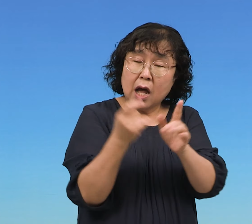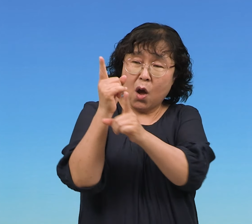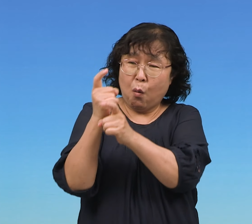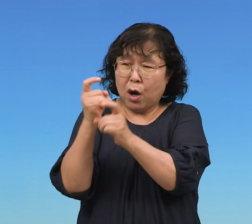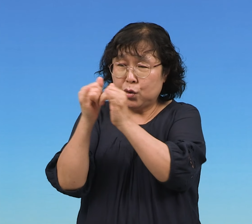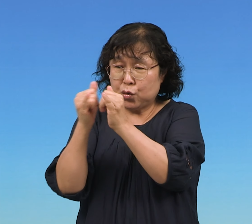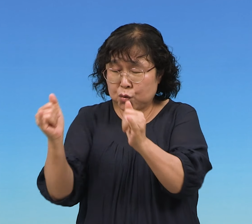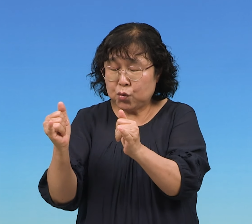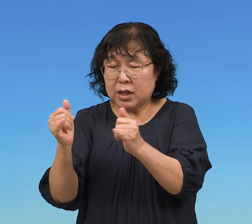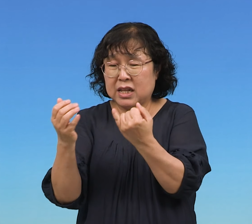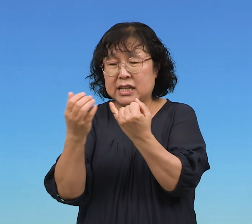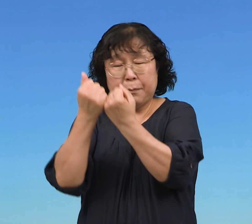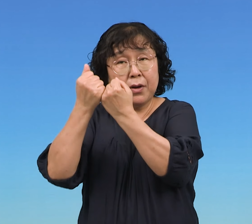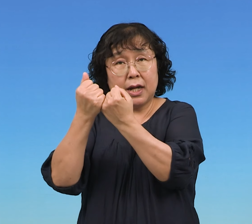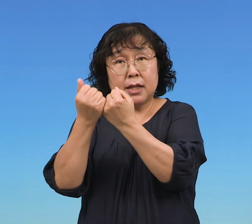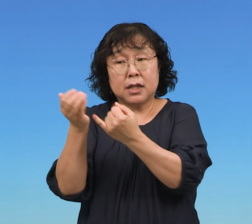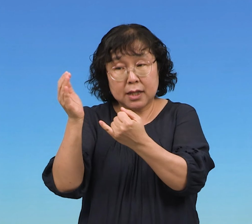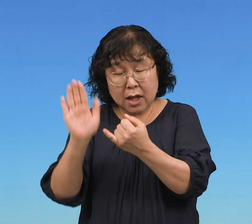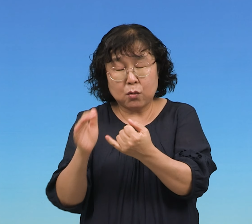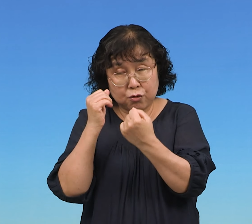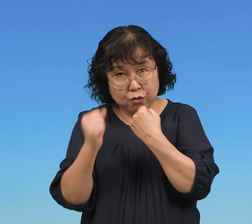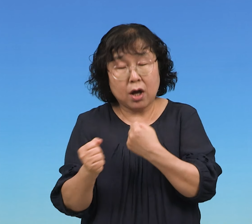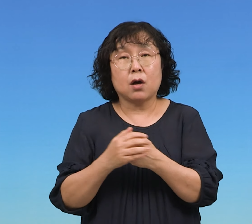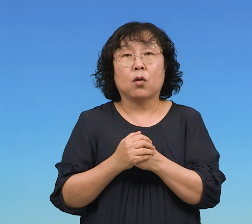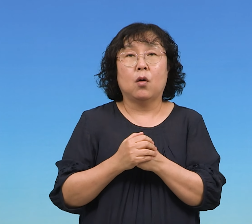그 괴수집에 들어가 앉았는데,